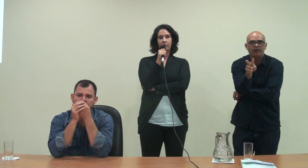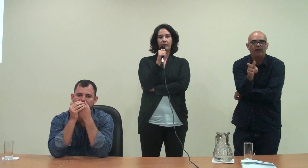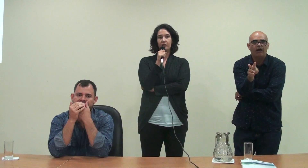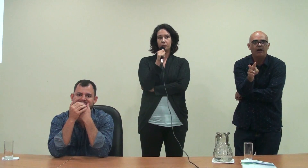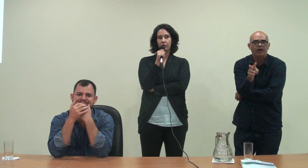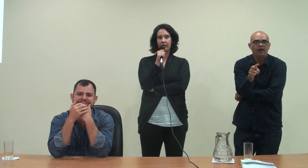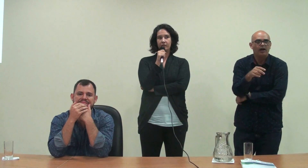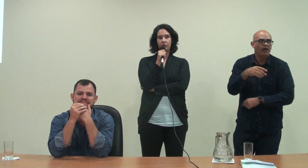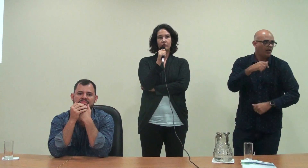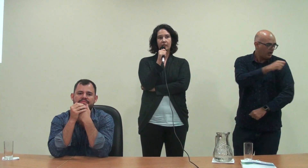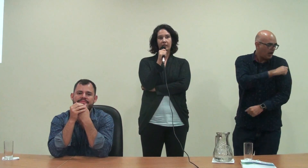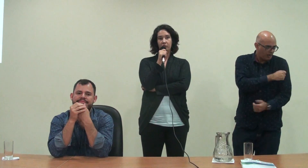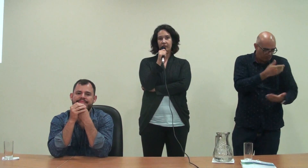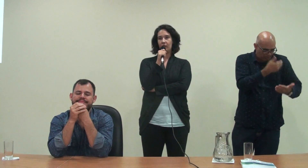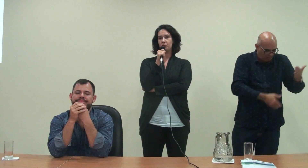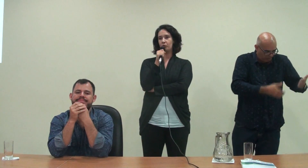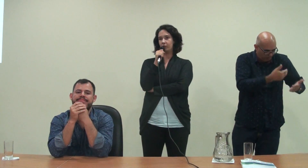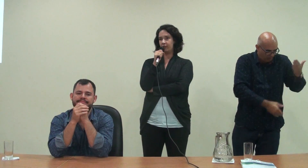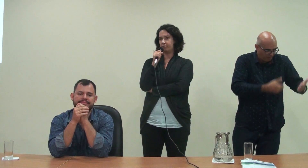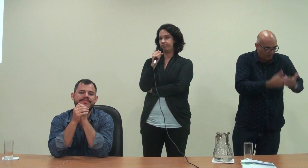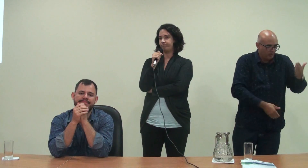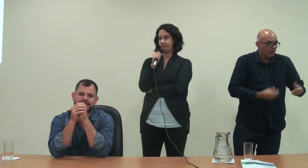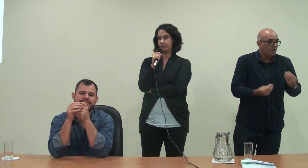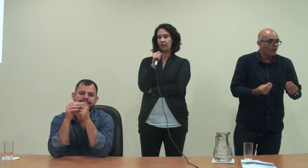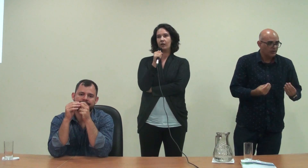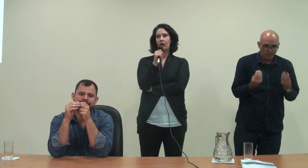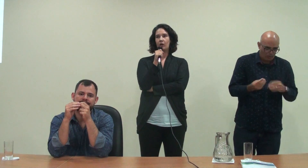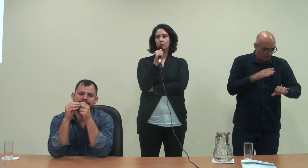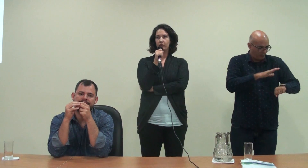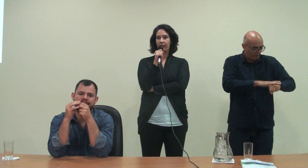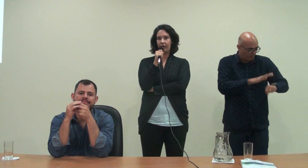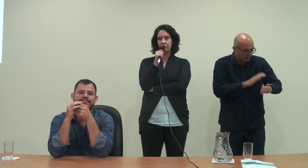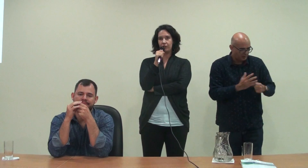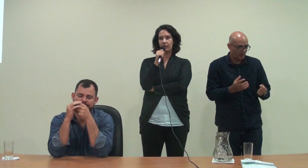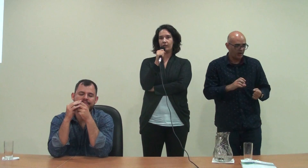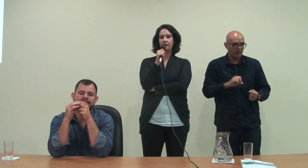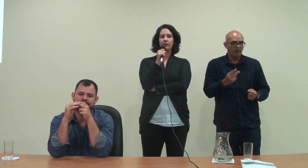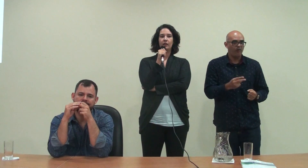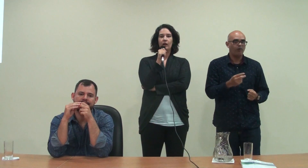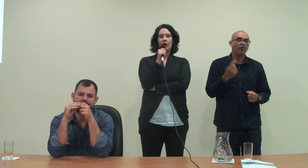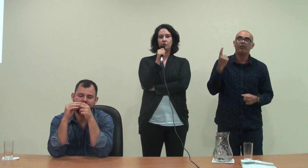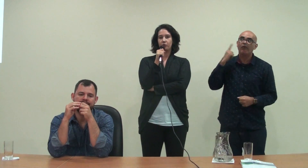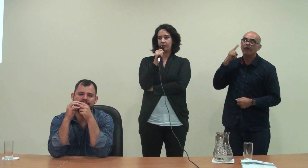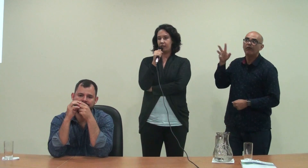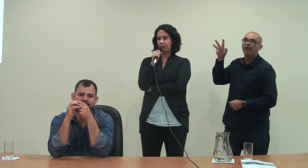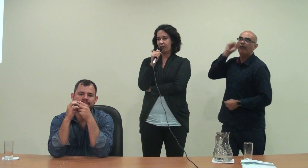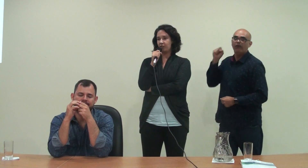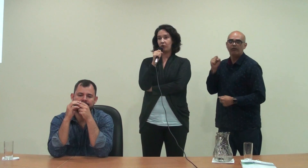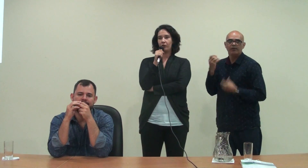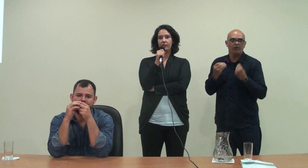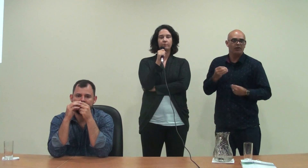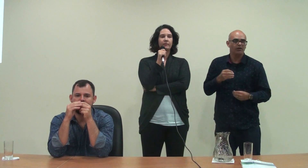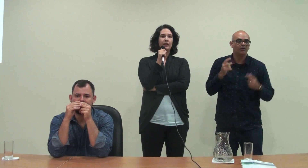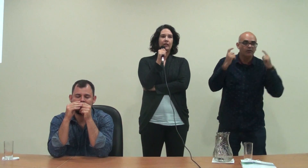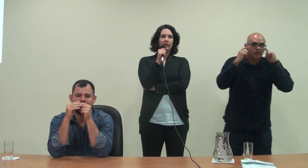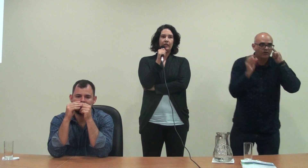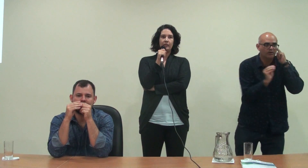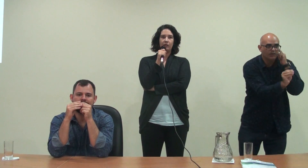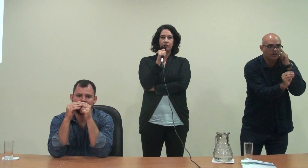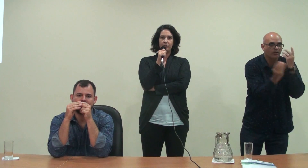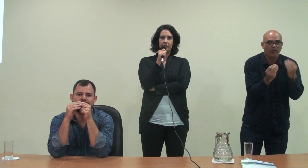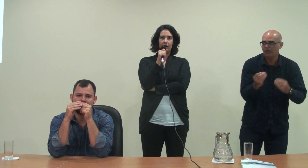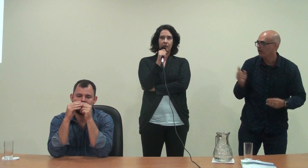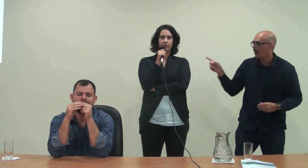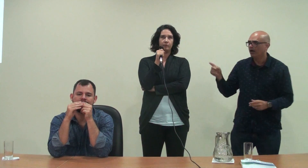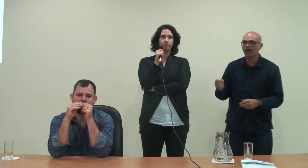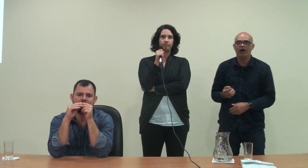eram reprovados porque eles não conseguiam fazer a ausculta cardíaca, a ausculta respiratória.